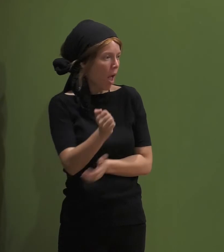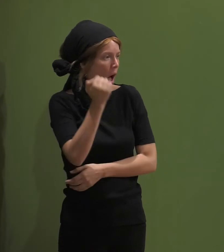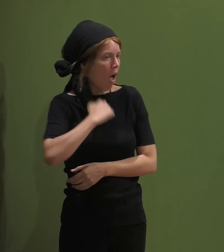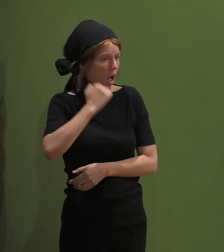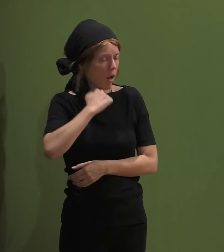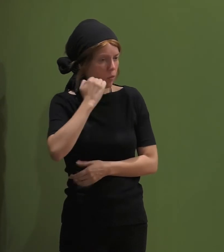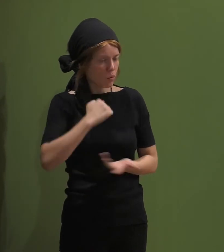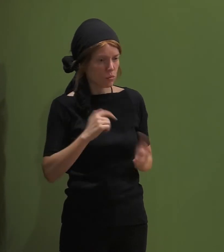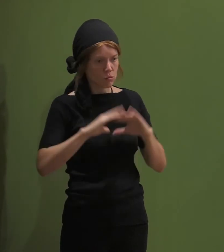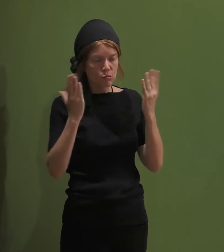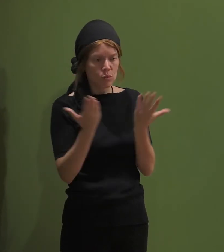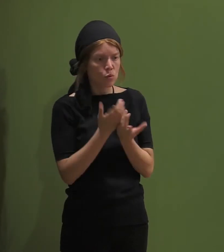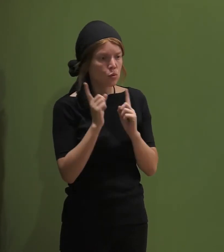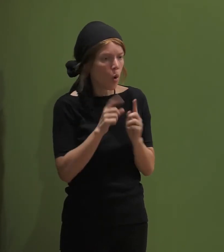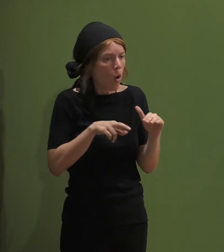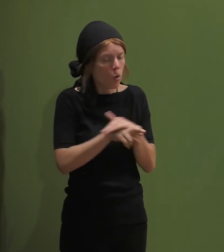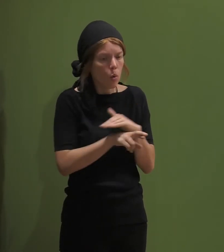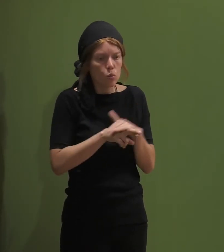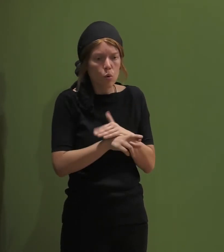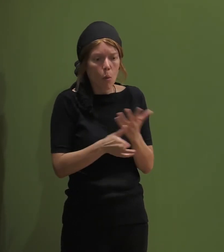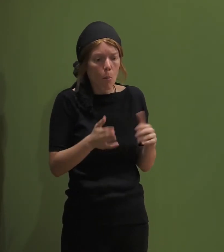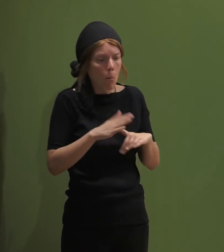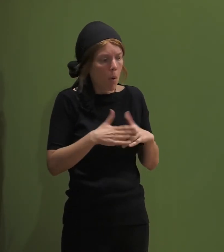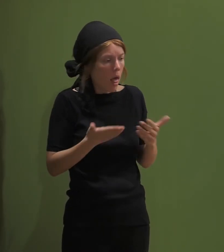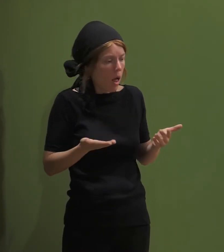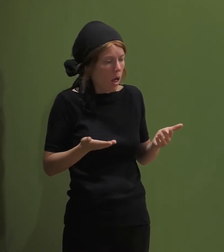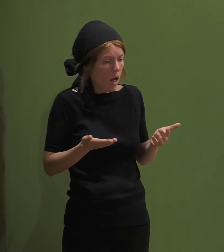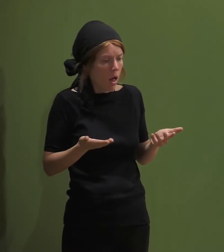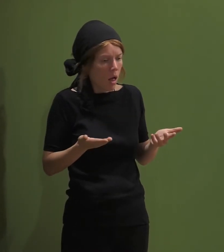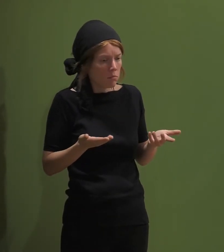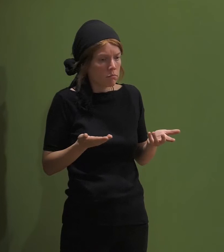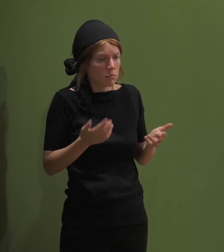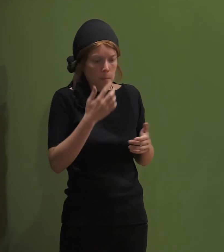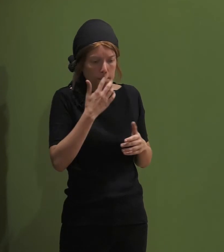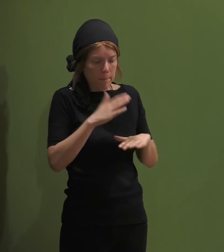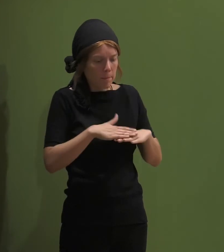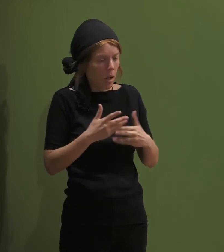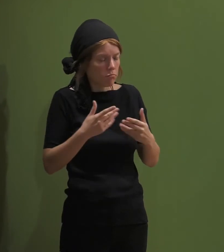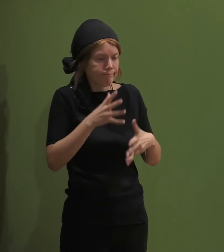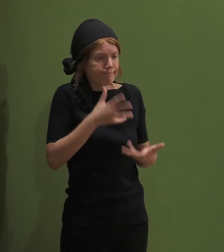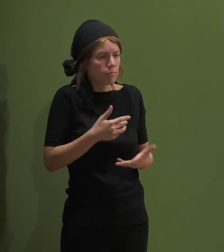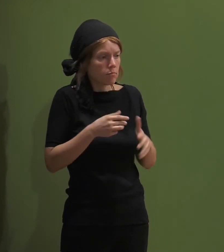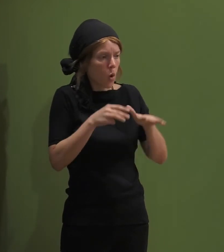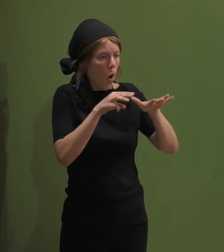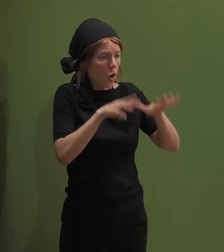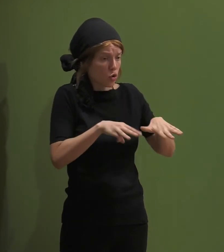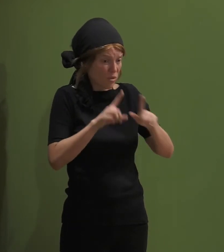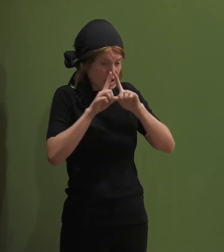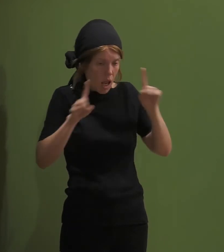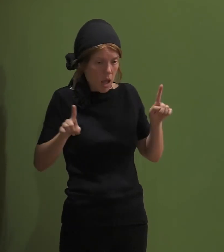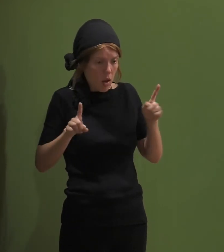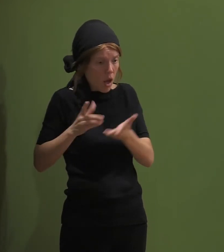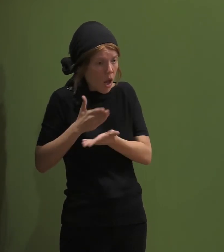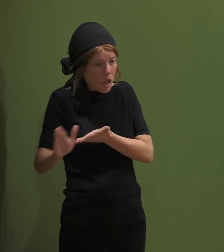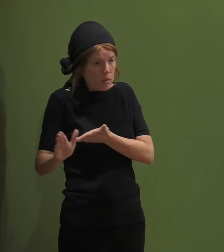recursos más que para los que vivimos en él actualmente aproximadamente 8 meses al año, ¿no? Lo